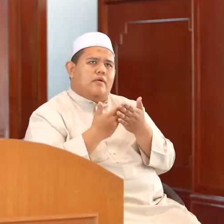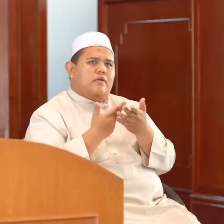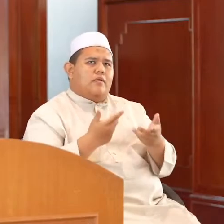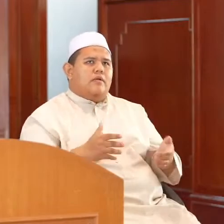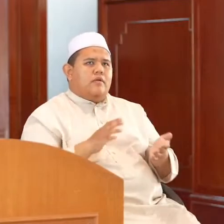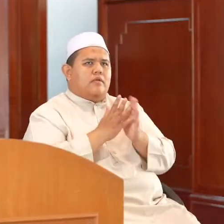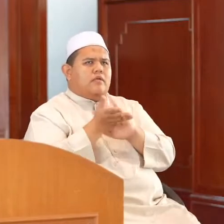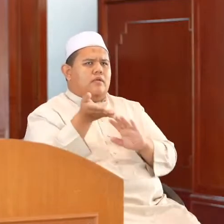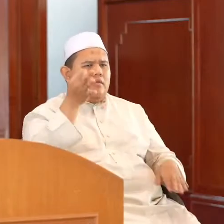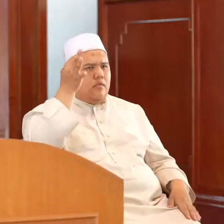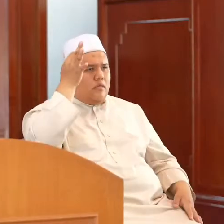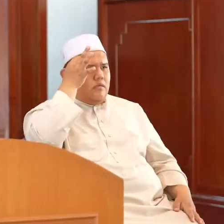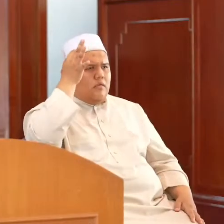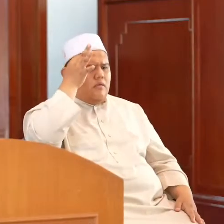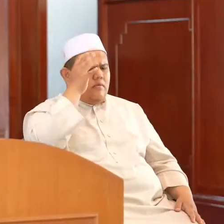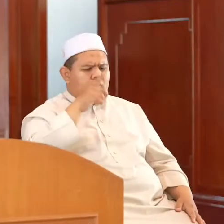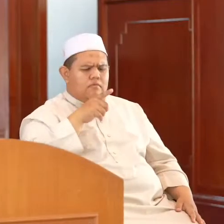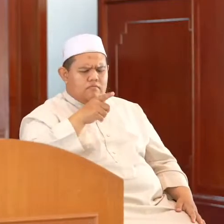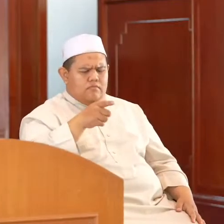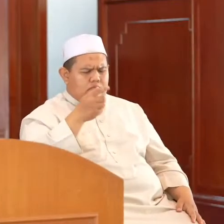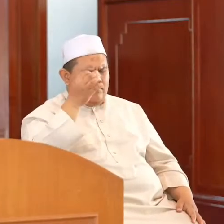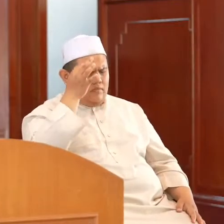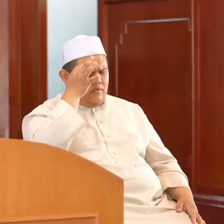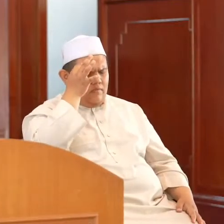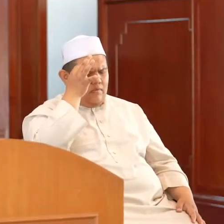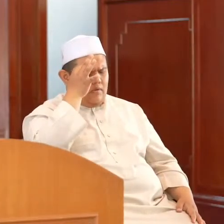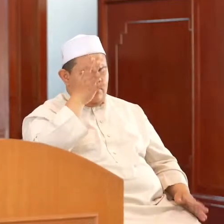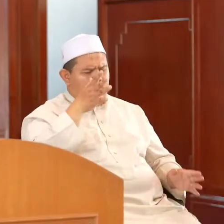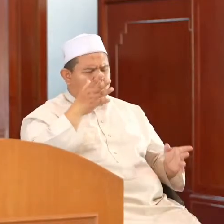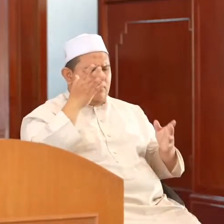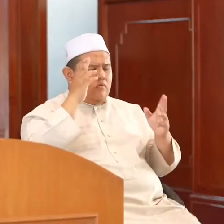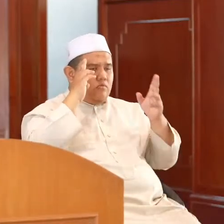ni mikir panjang, macam mana nak buat orang ni.